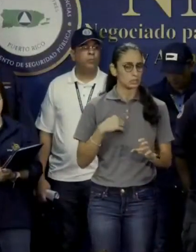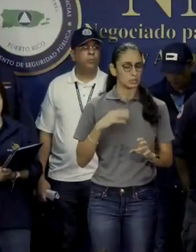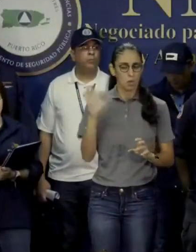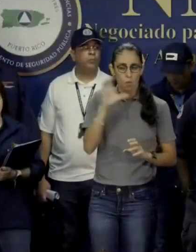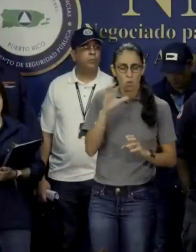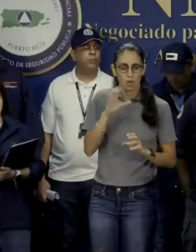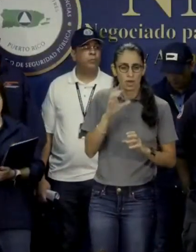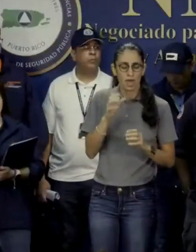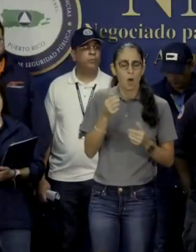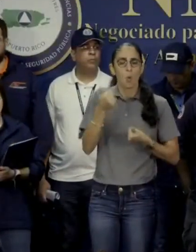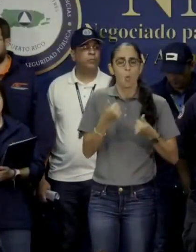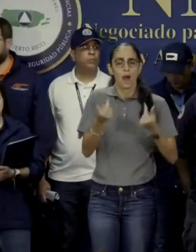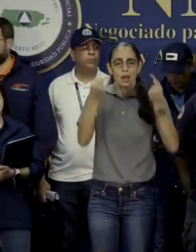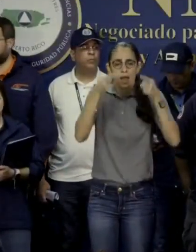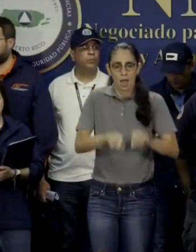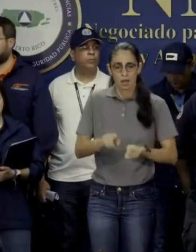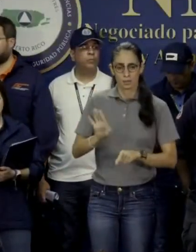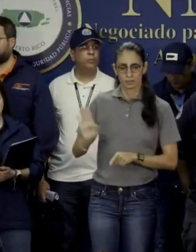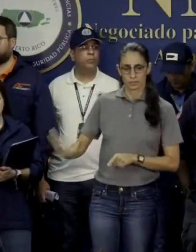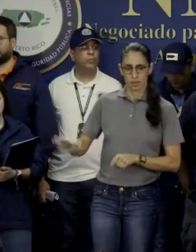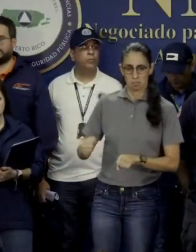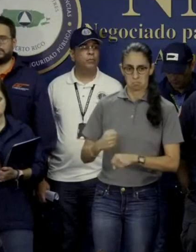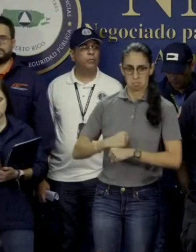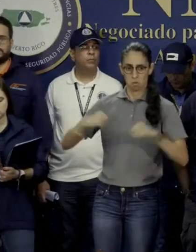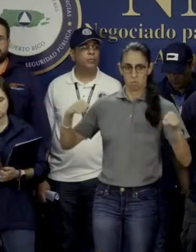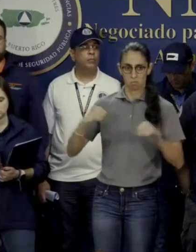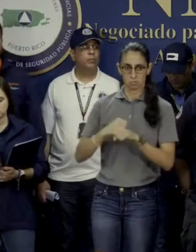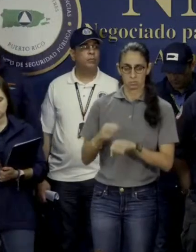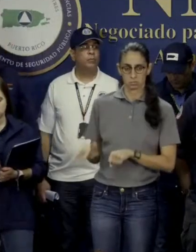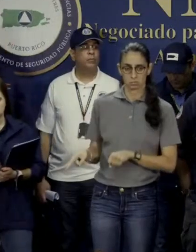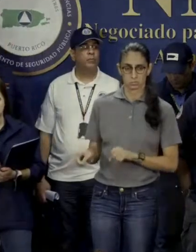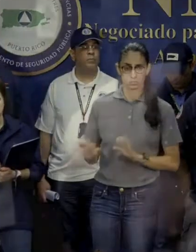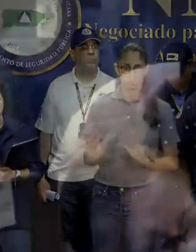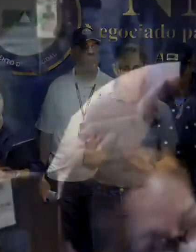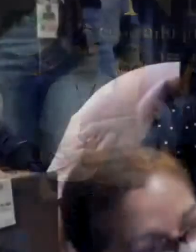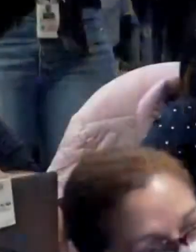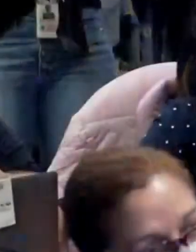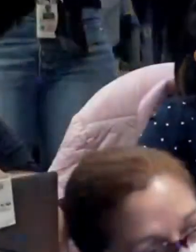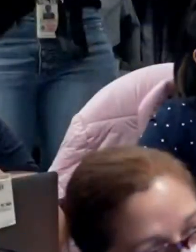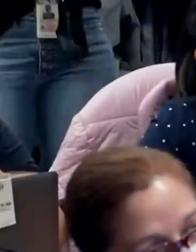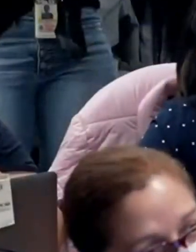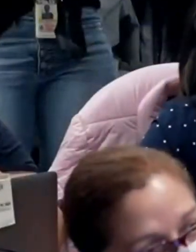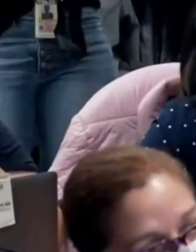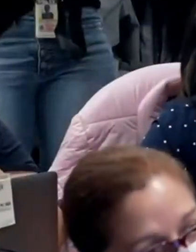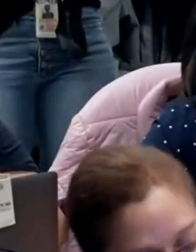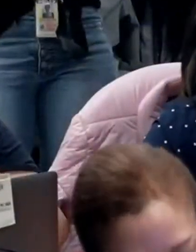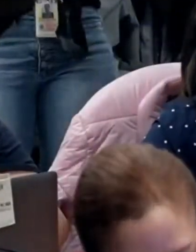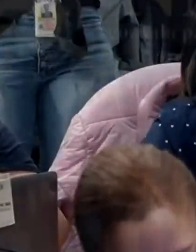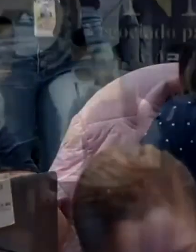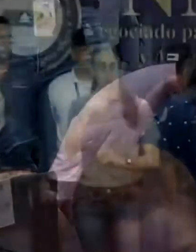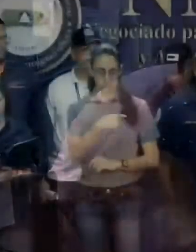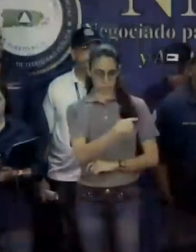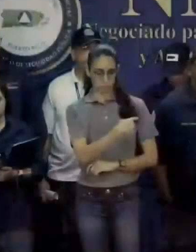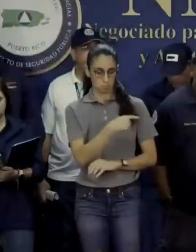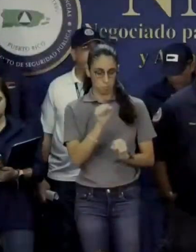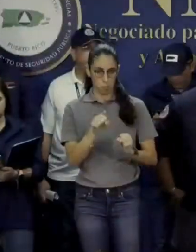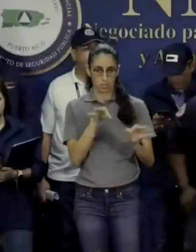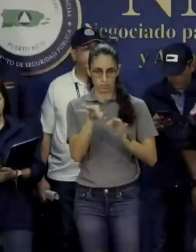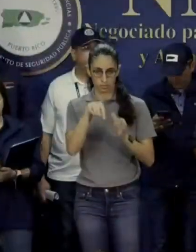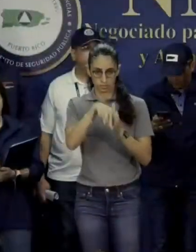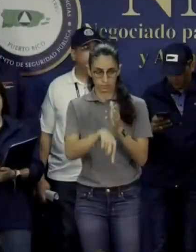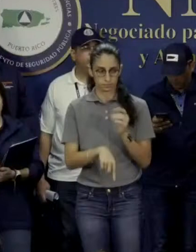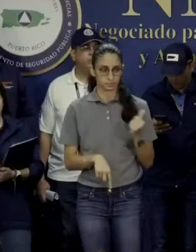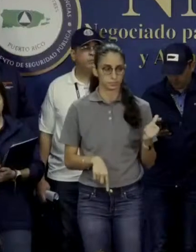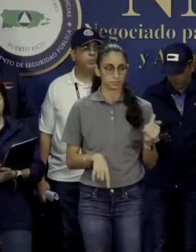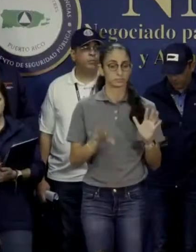a ver dónde fue el incidente y qué repercusiones tuvo. En cuanto a otros asuntos. Nino, si tienes más información.